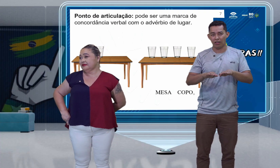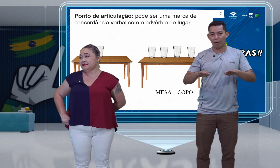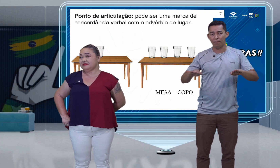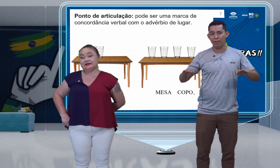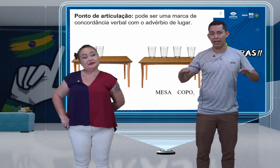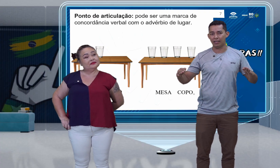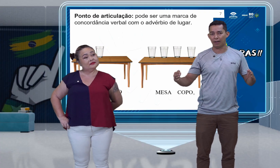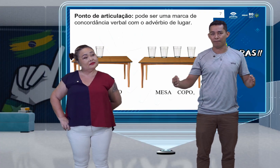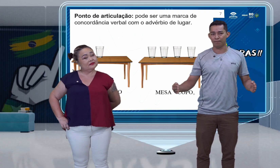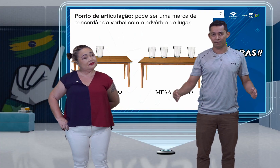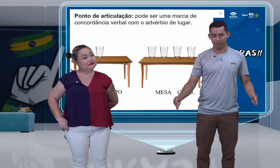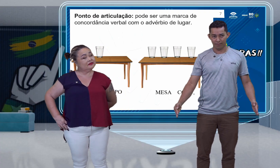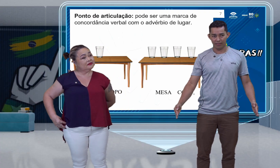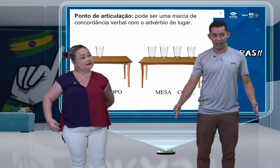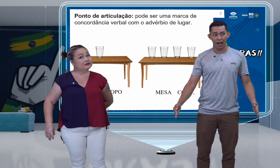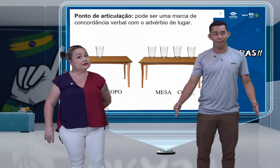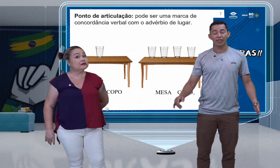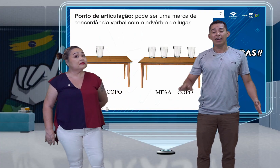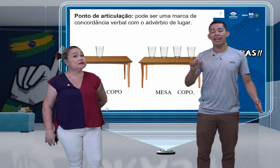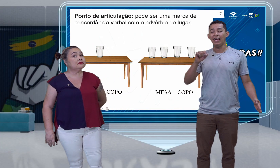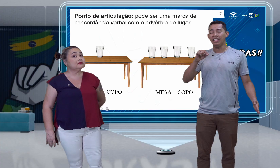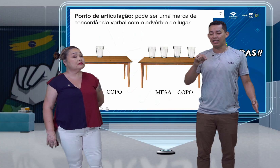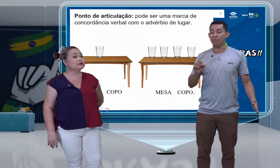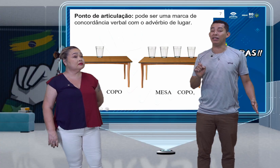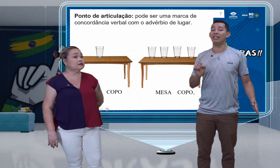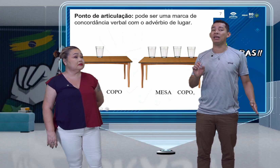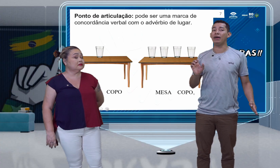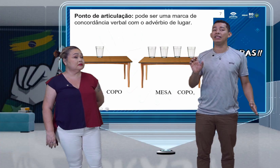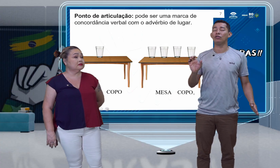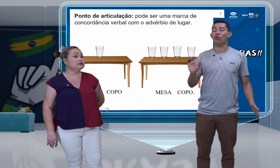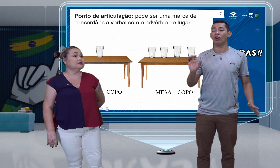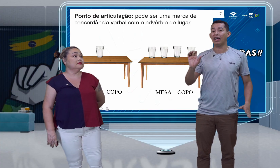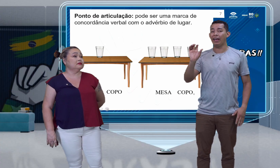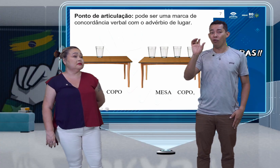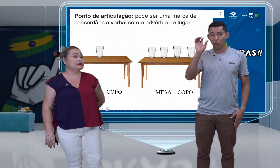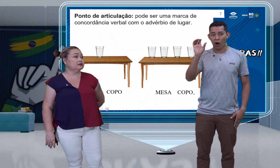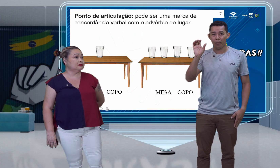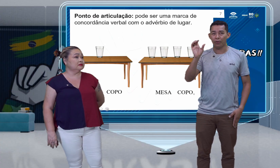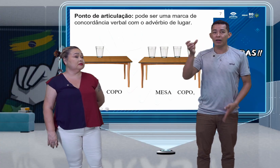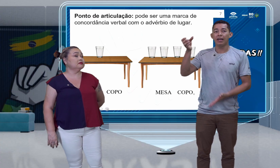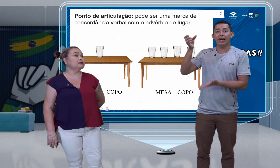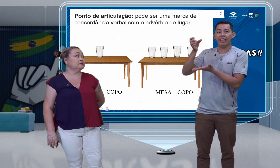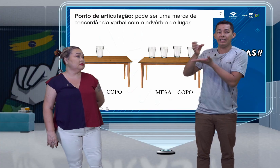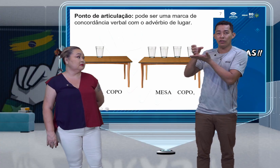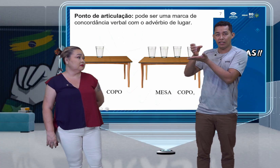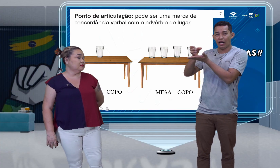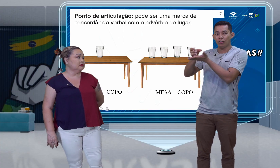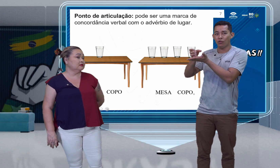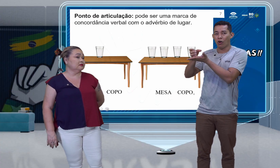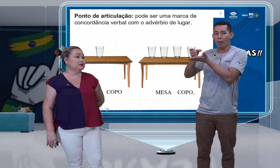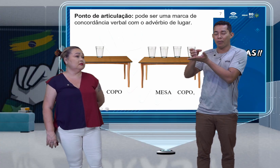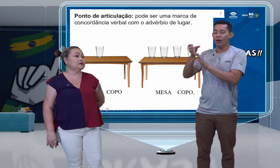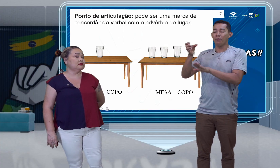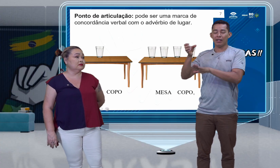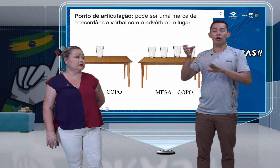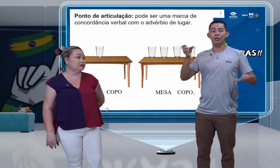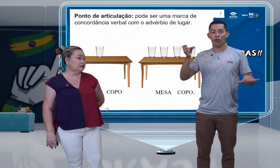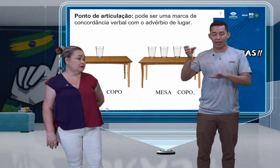ó, mesa, tá? E em cima dessa mesa eu colocarei um copo. Esse é o sinal de copo. Mas quando você colocar ele